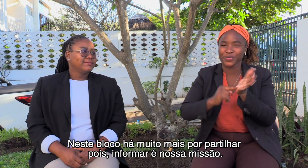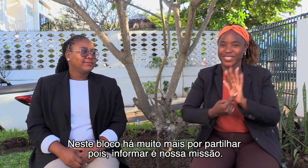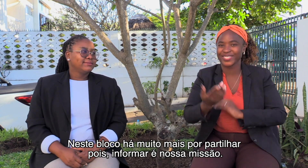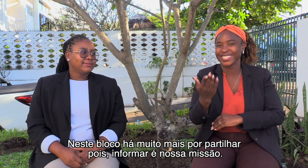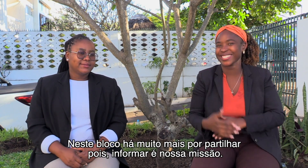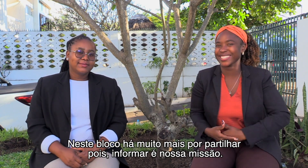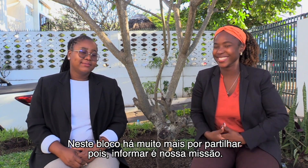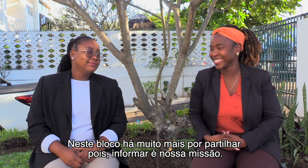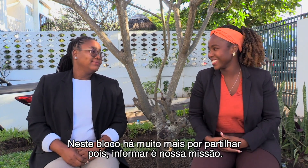é nossa missão.